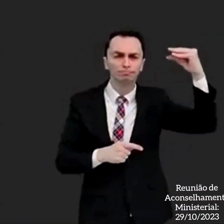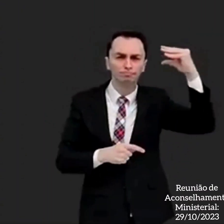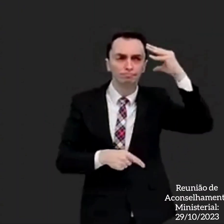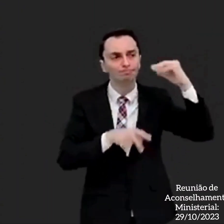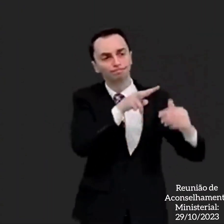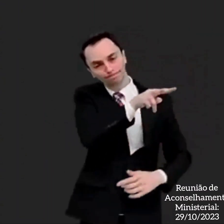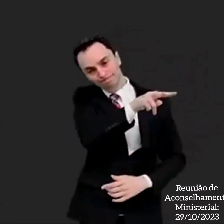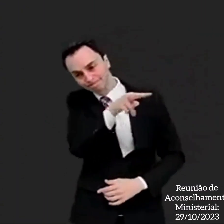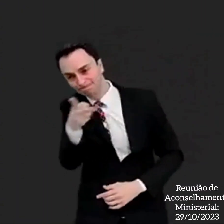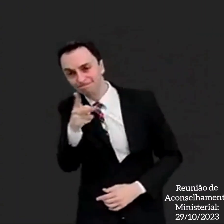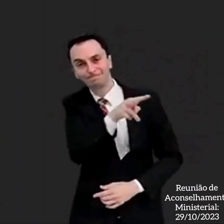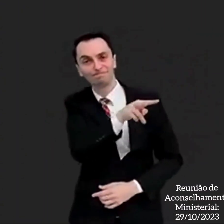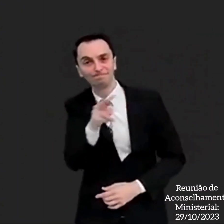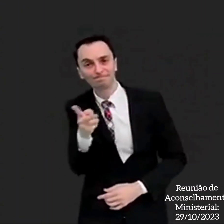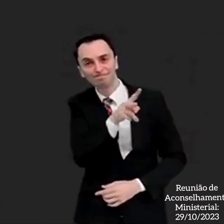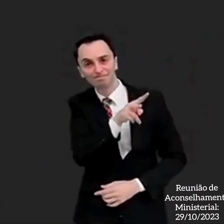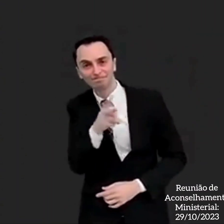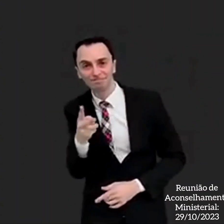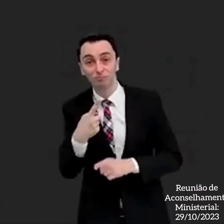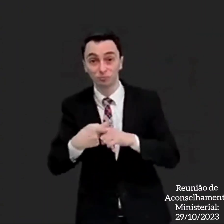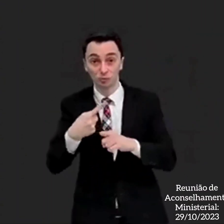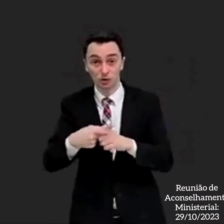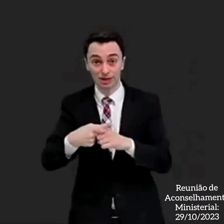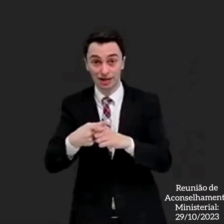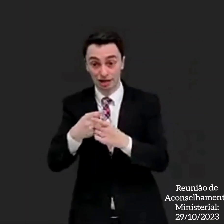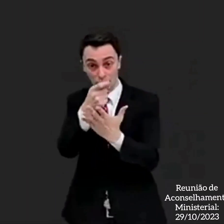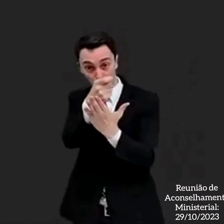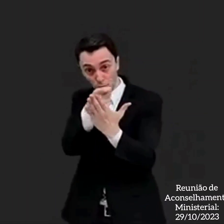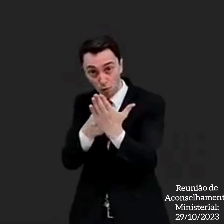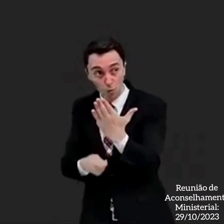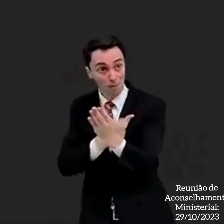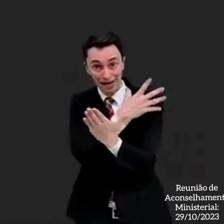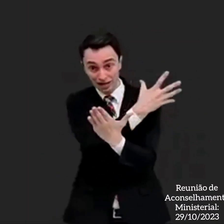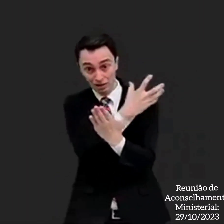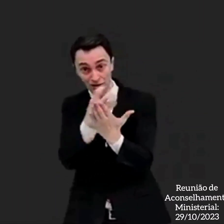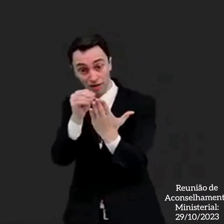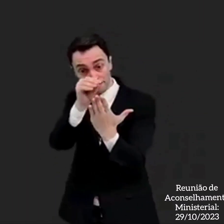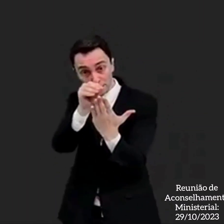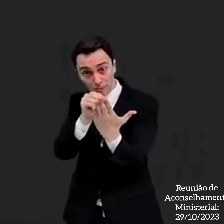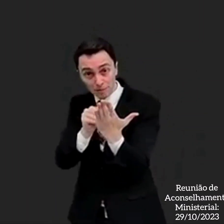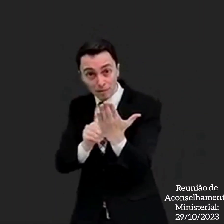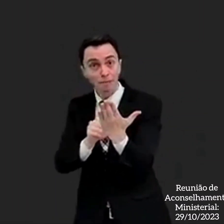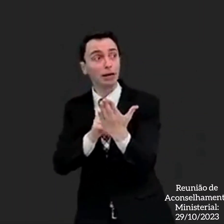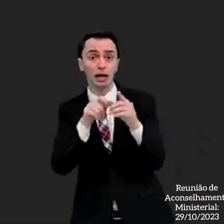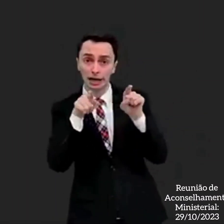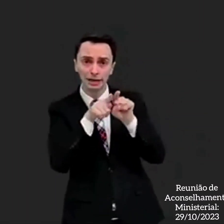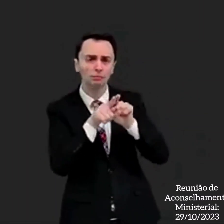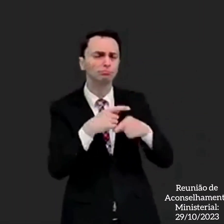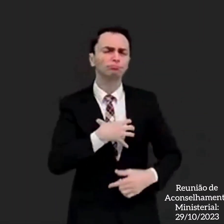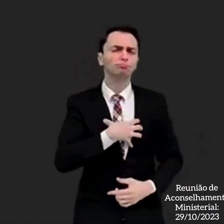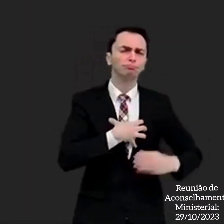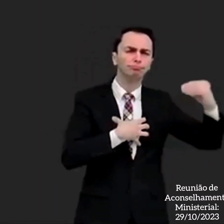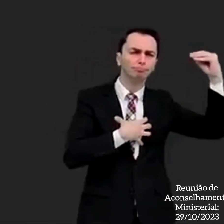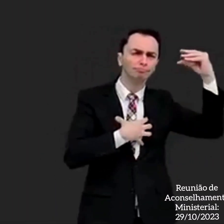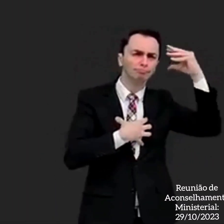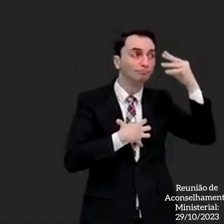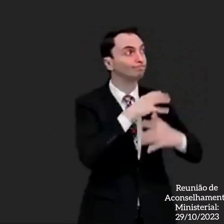réplicas leais transmitem com total precisão os conteúdos originais,